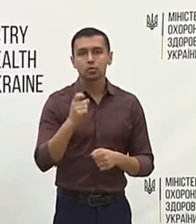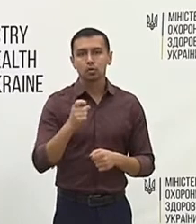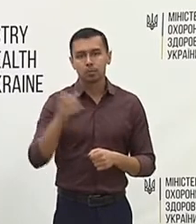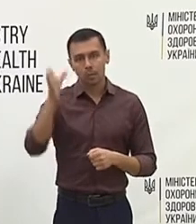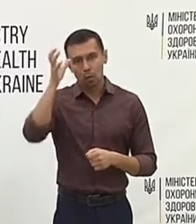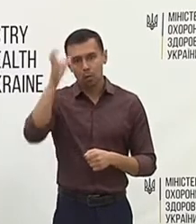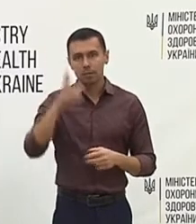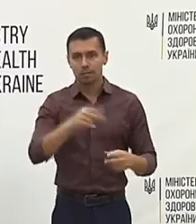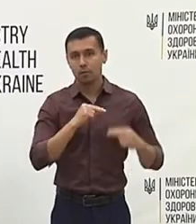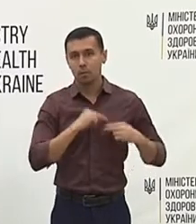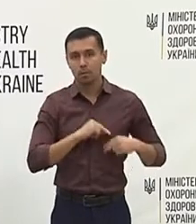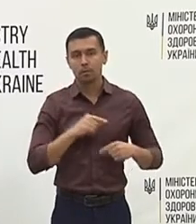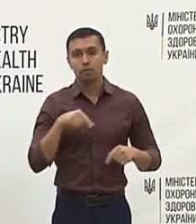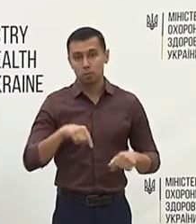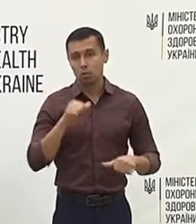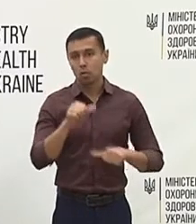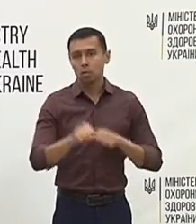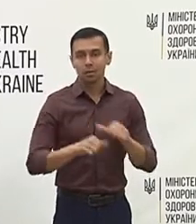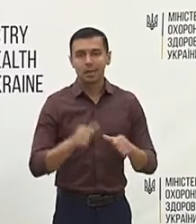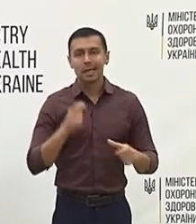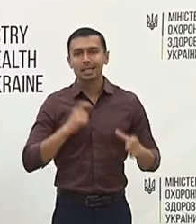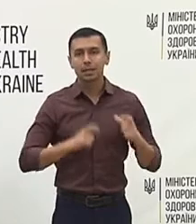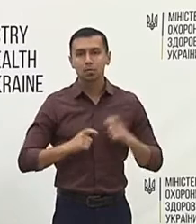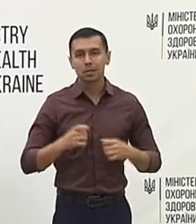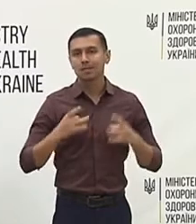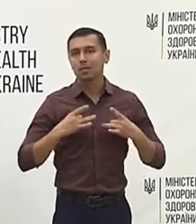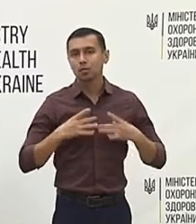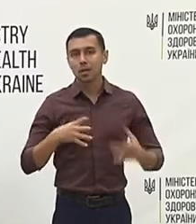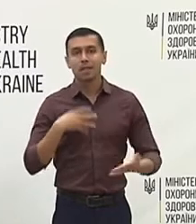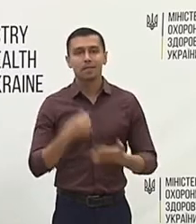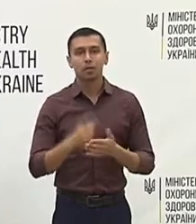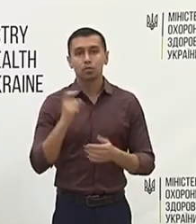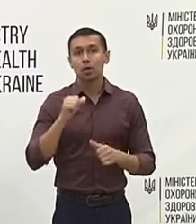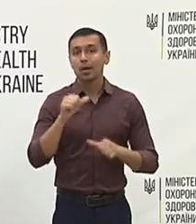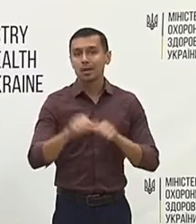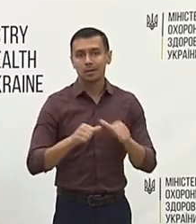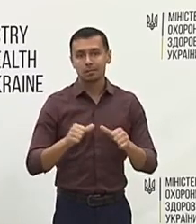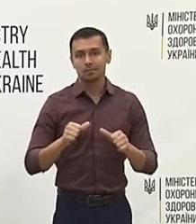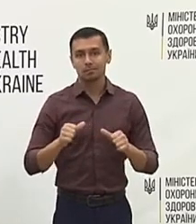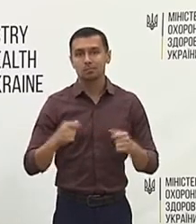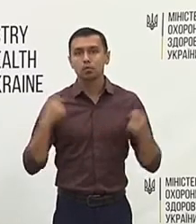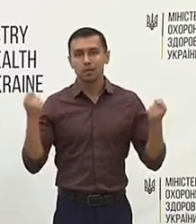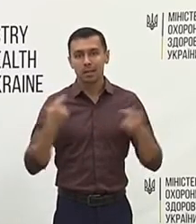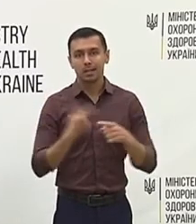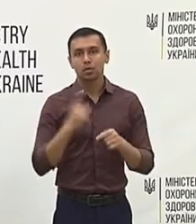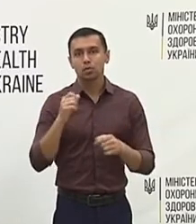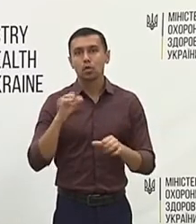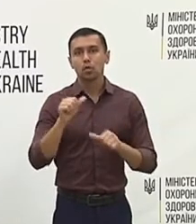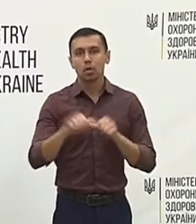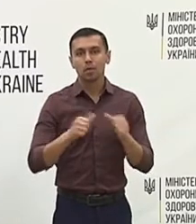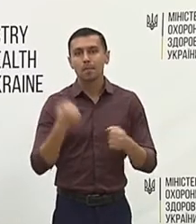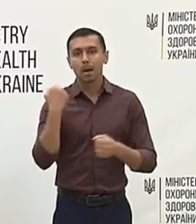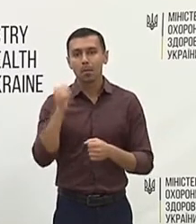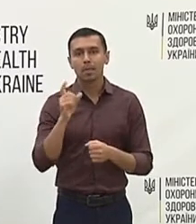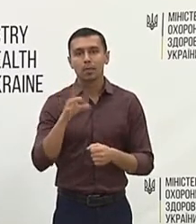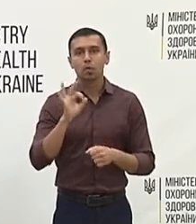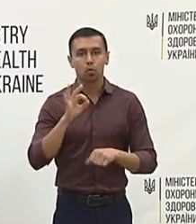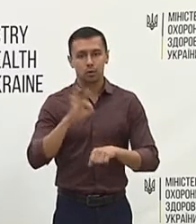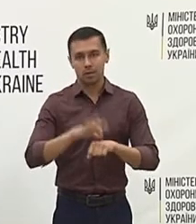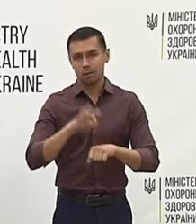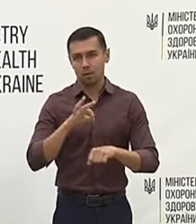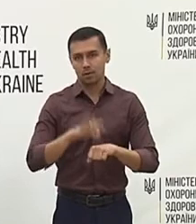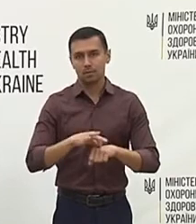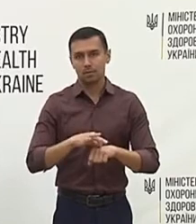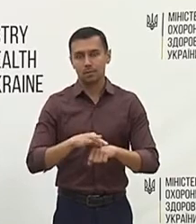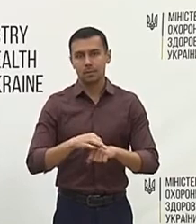наукових співробітників. У цьому році інститут святкує свій сторічний ювілей. Це 100 років перемоги над онкологічними